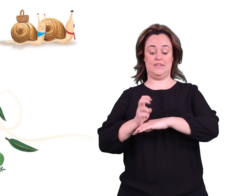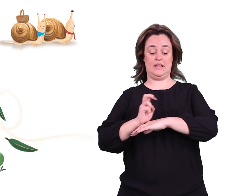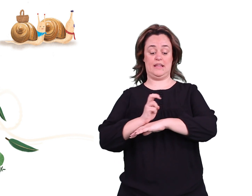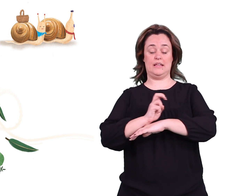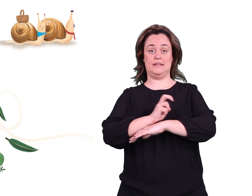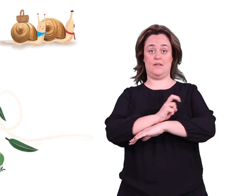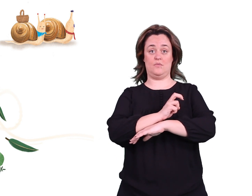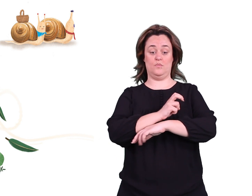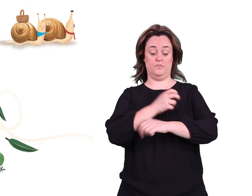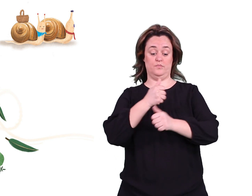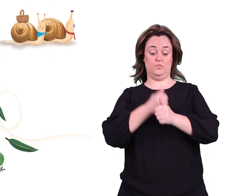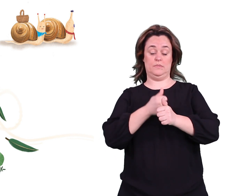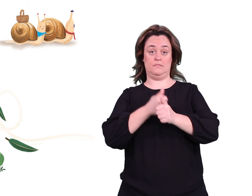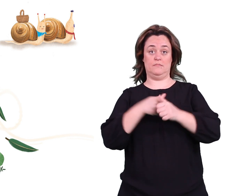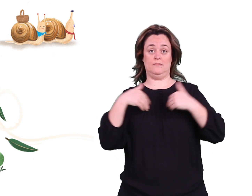C'est un animal